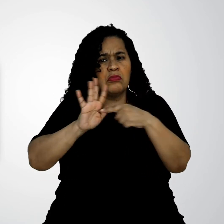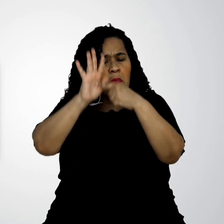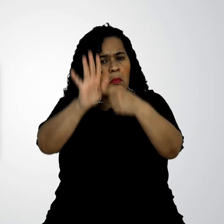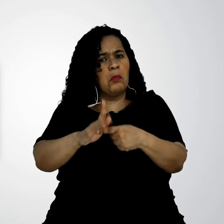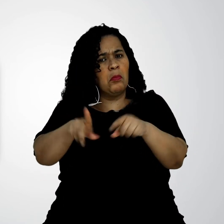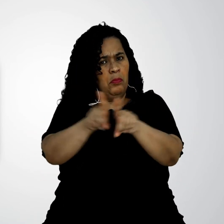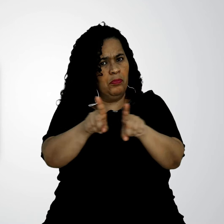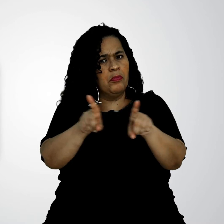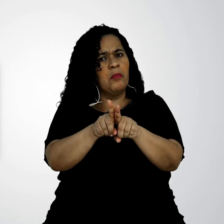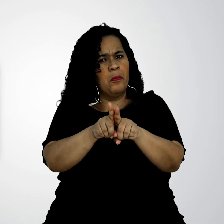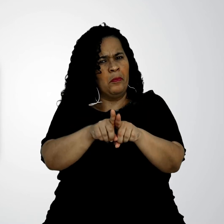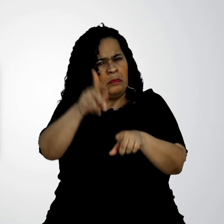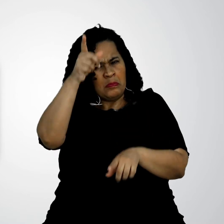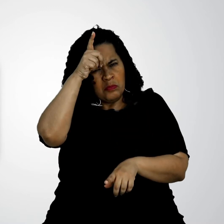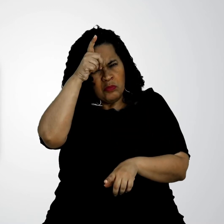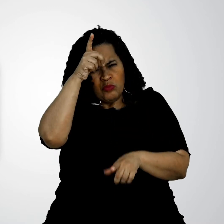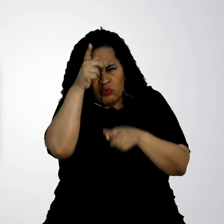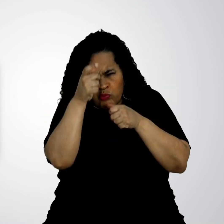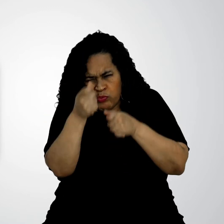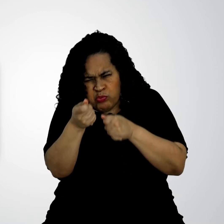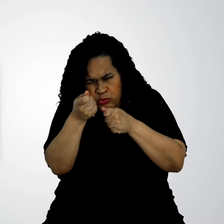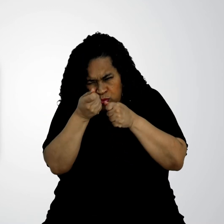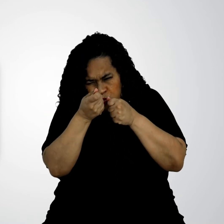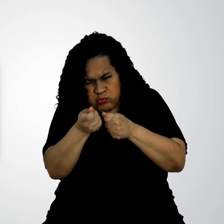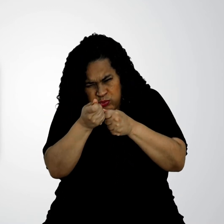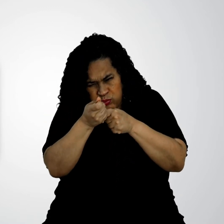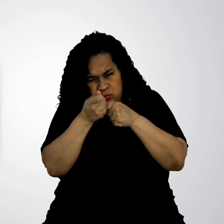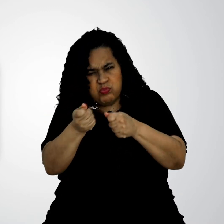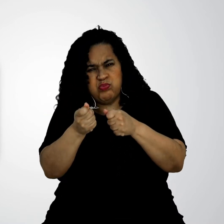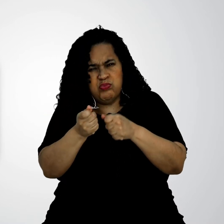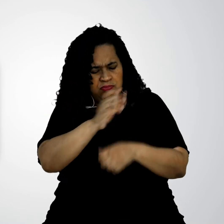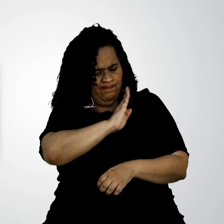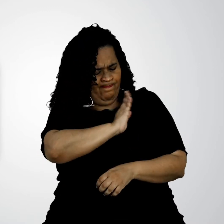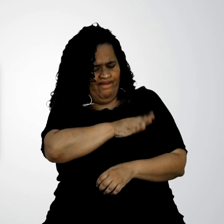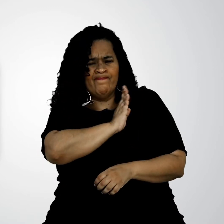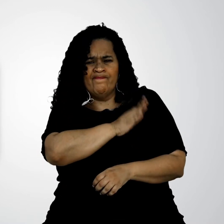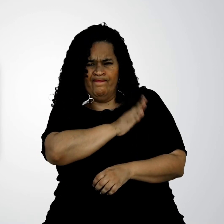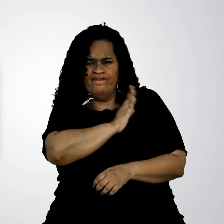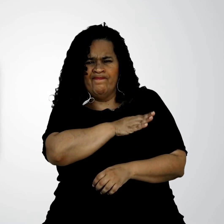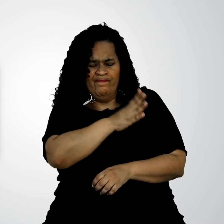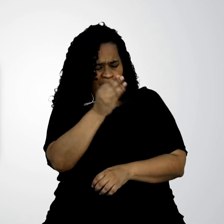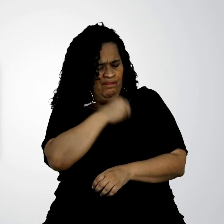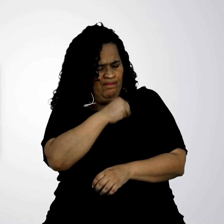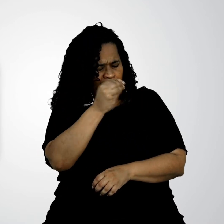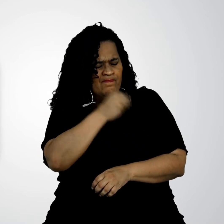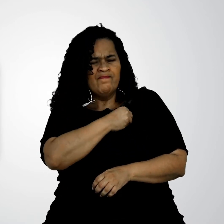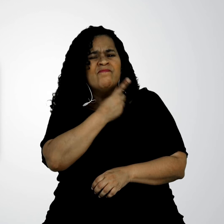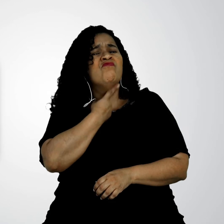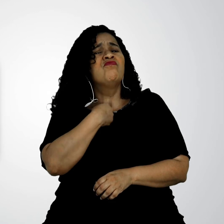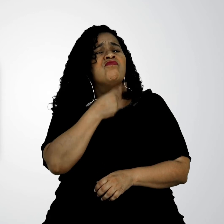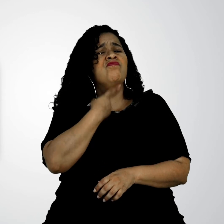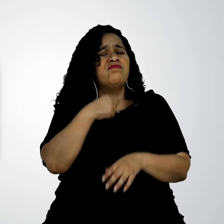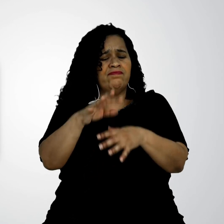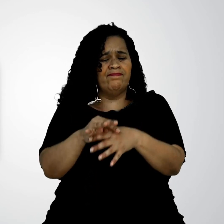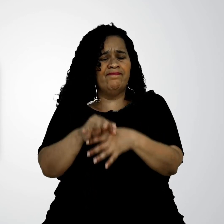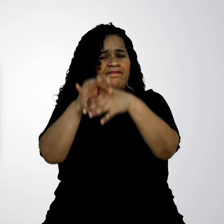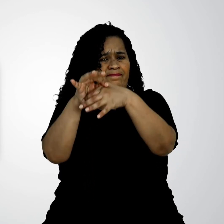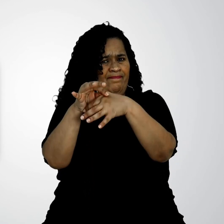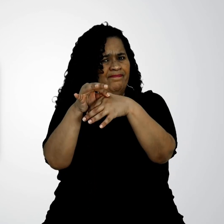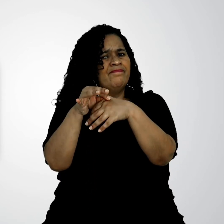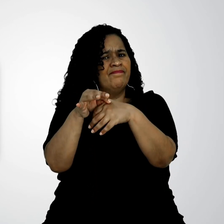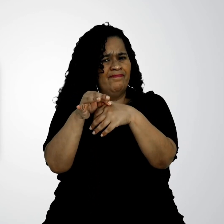Essas tentações seriam produzidas no nosso próprio coração, através dos nossos próprios desejos, que também foram manchados